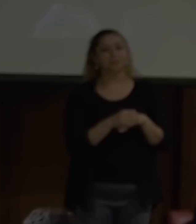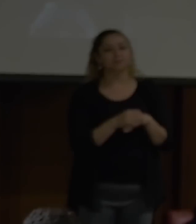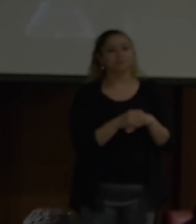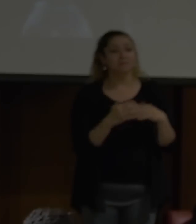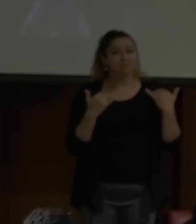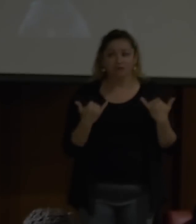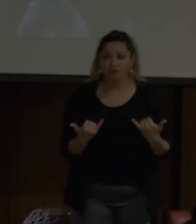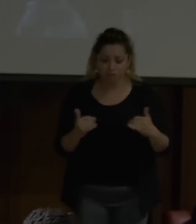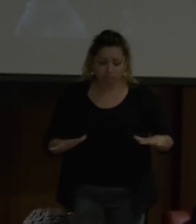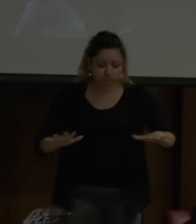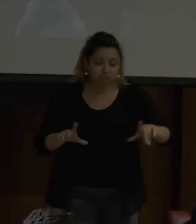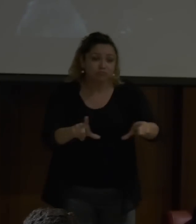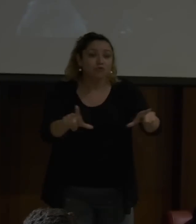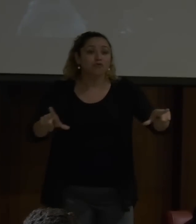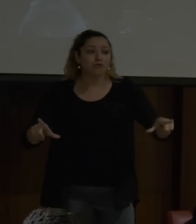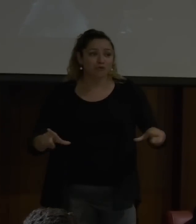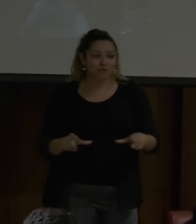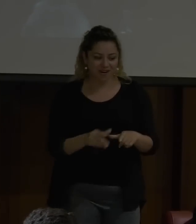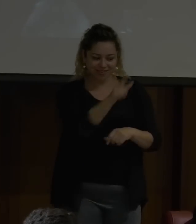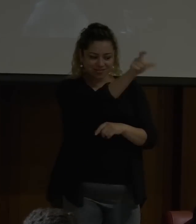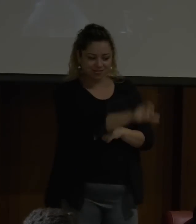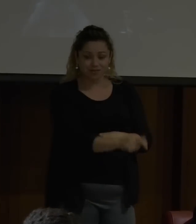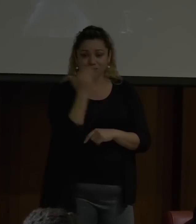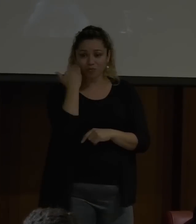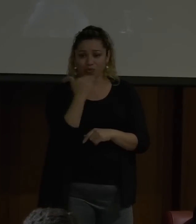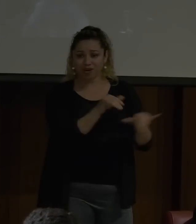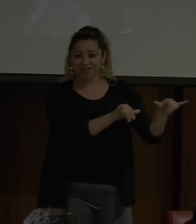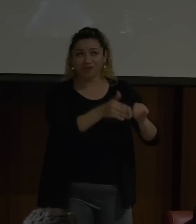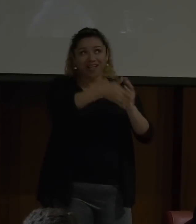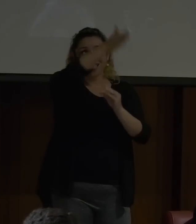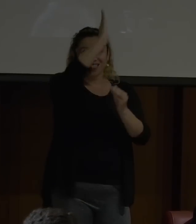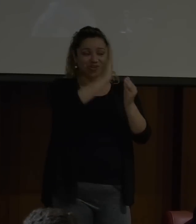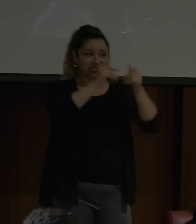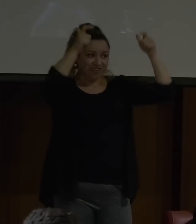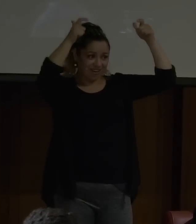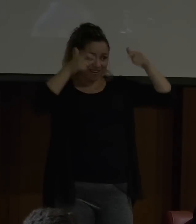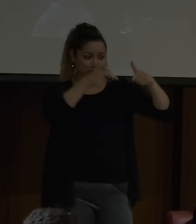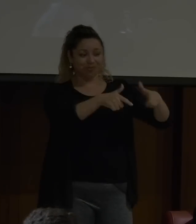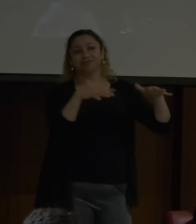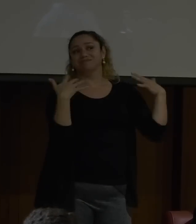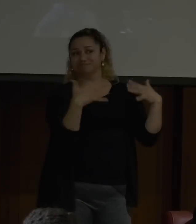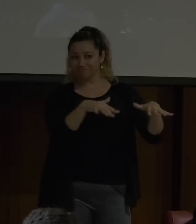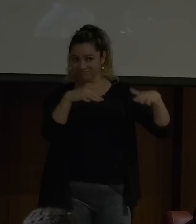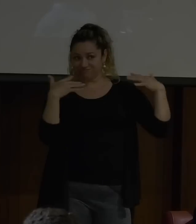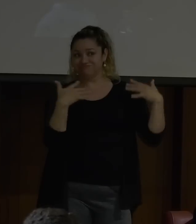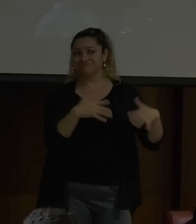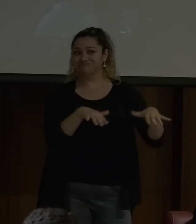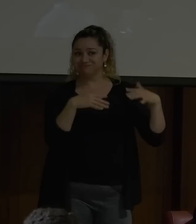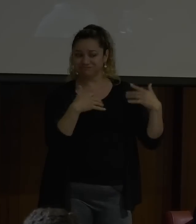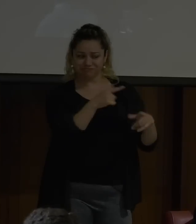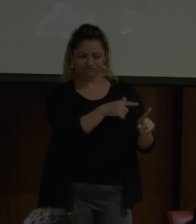estos lugares, ya tiene su diosa coronada. La vida tiene buen